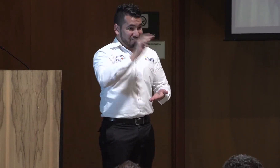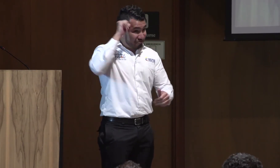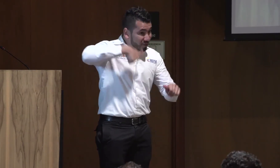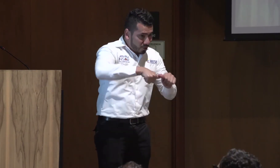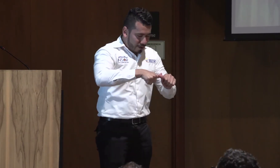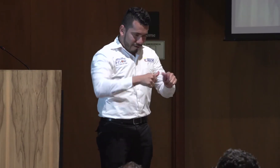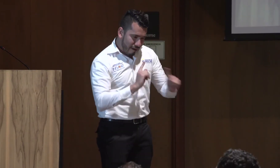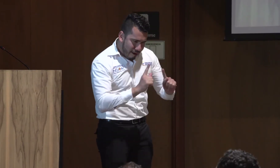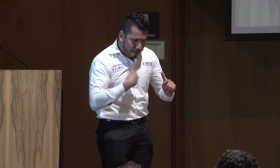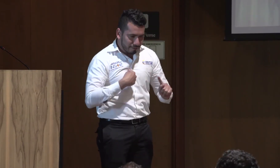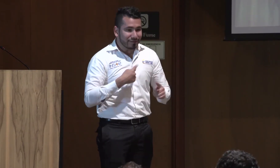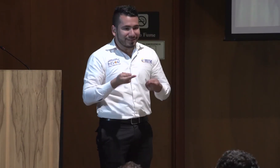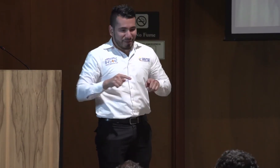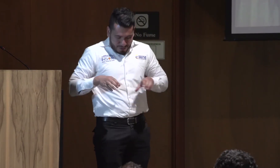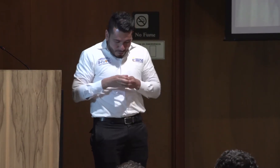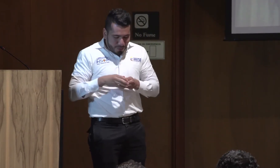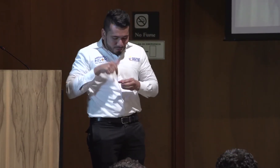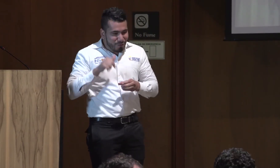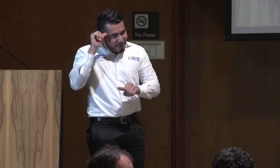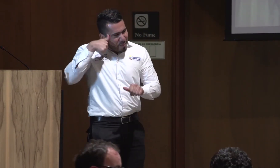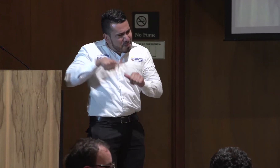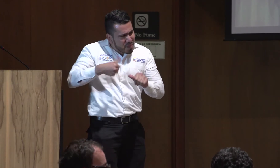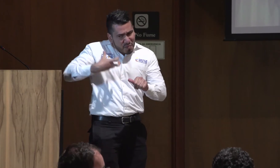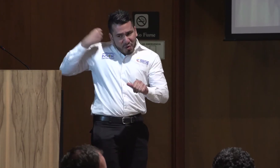que han estado viajando por varias ciudades del país,